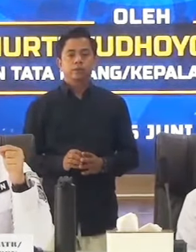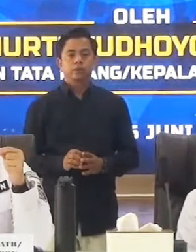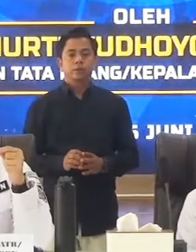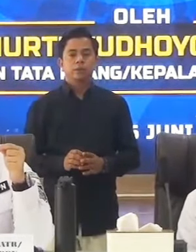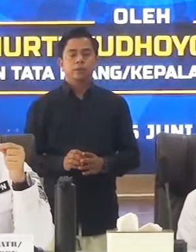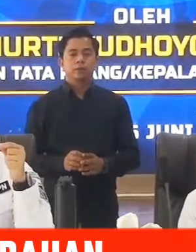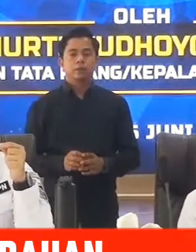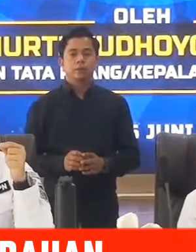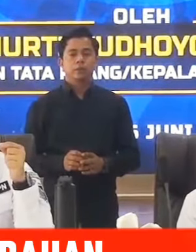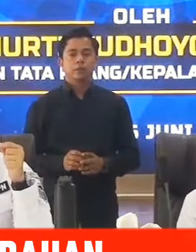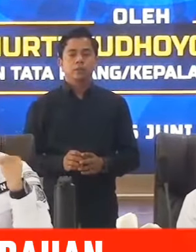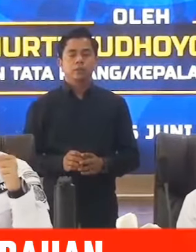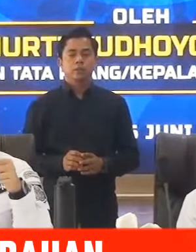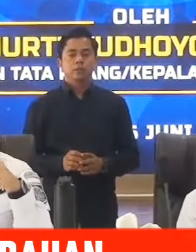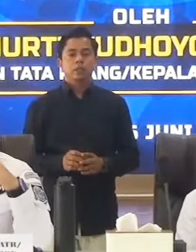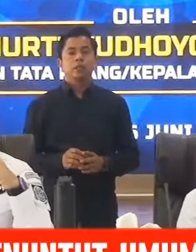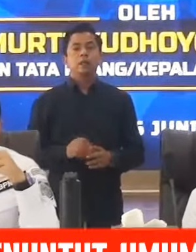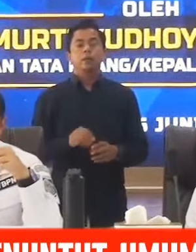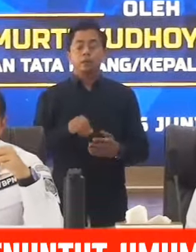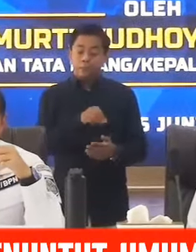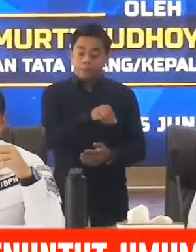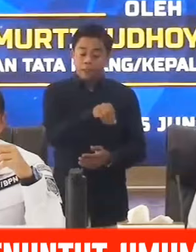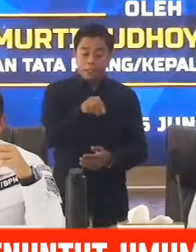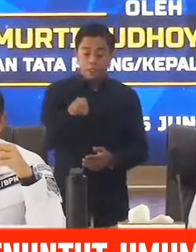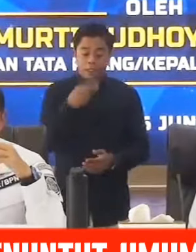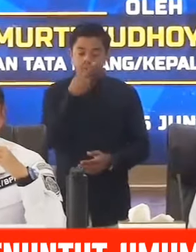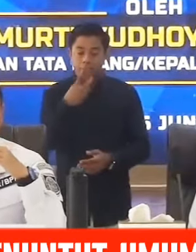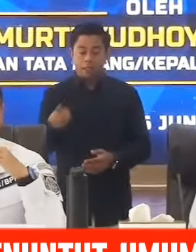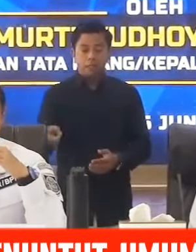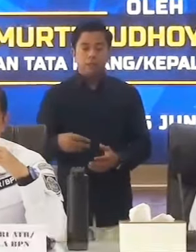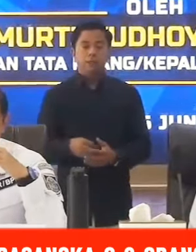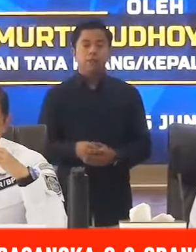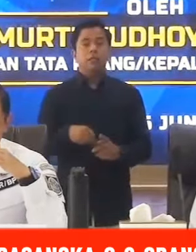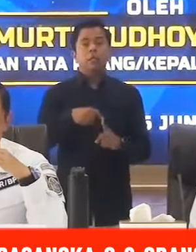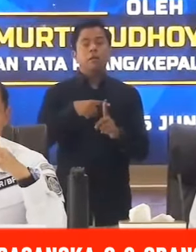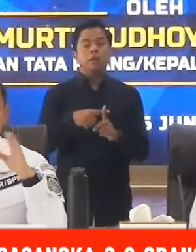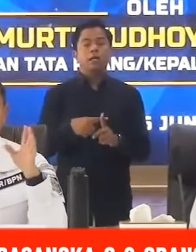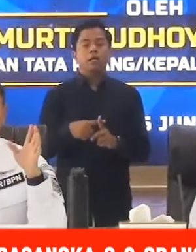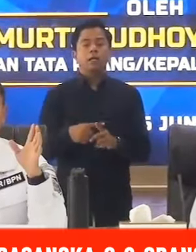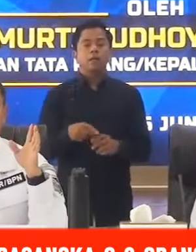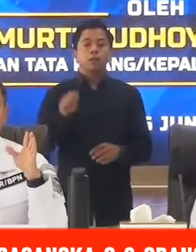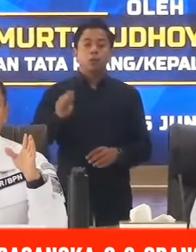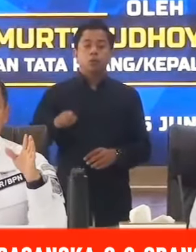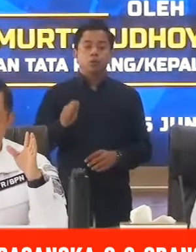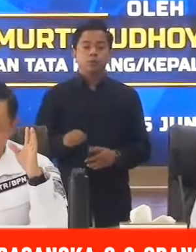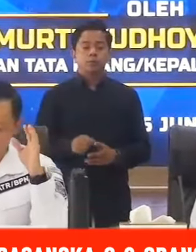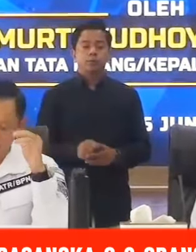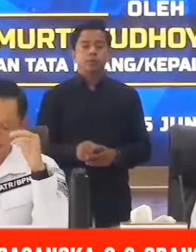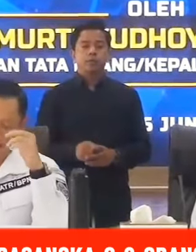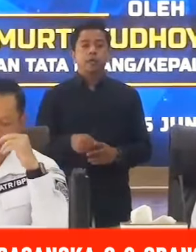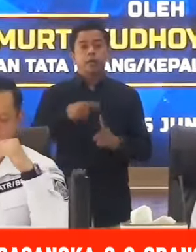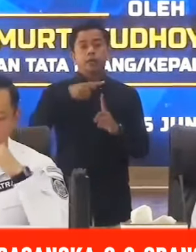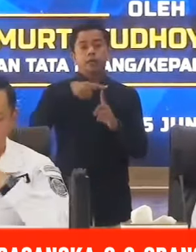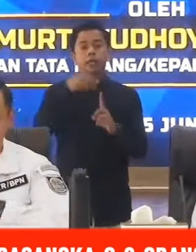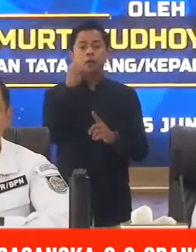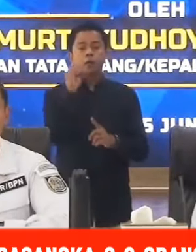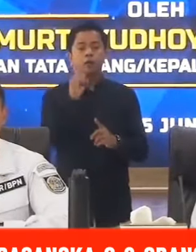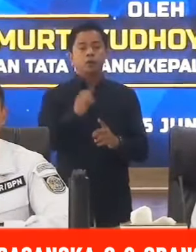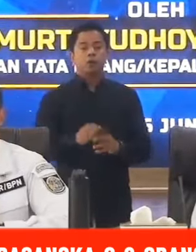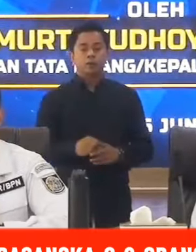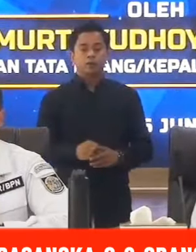dilakukan penyidikan tambahan sesuai petunjuk dari penuntut umum, ada 21 TPO dengan jumlah